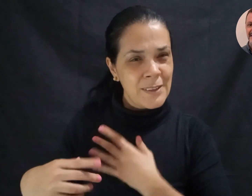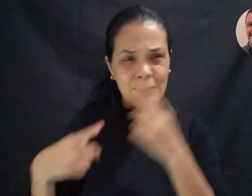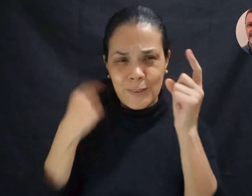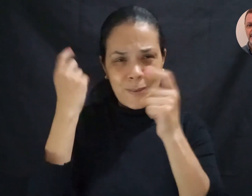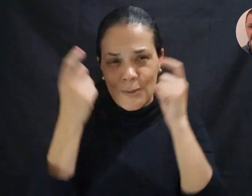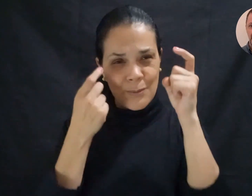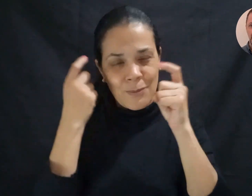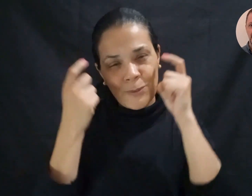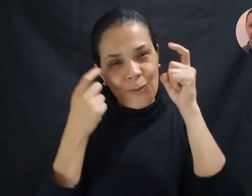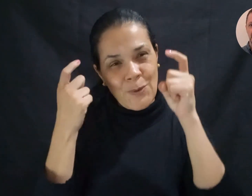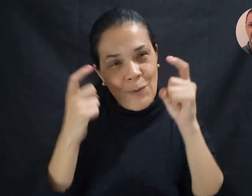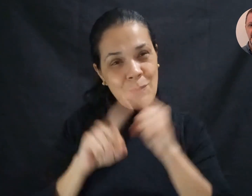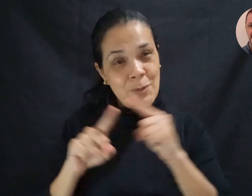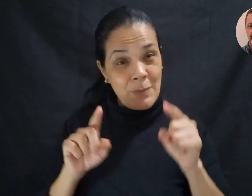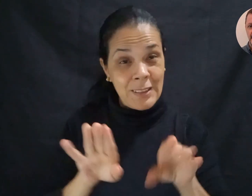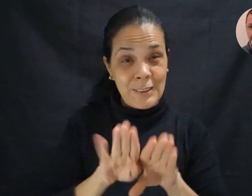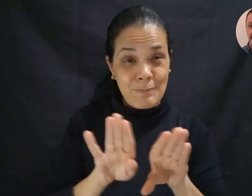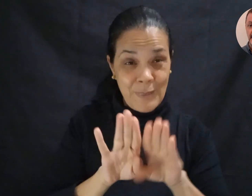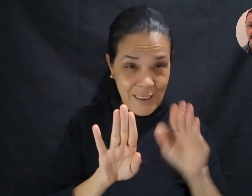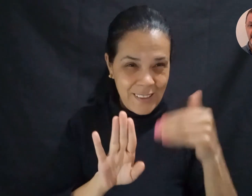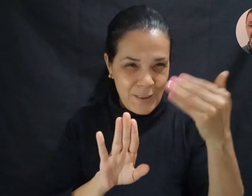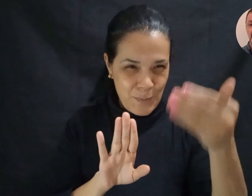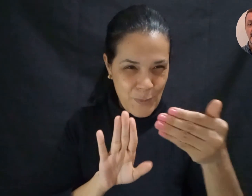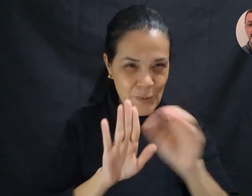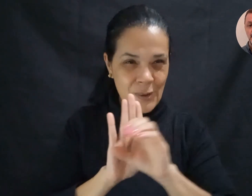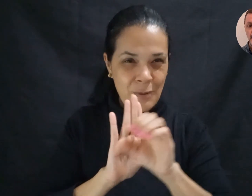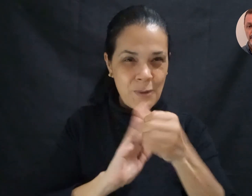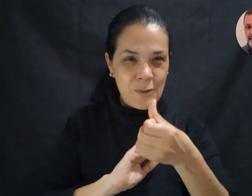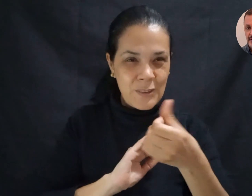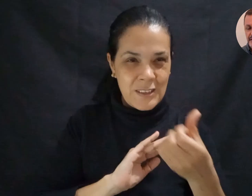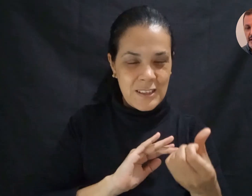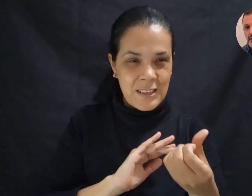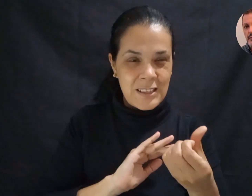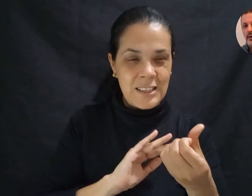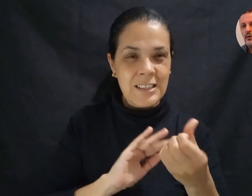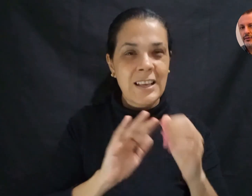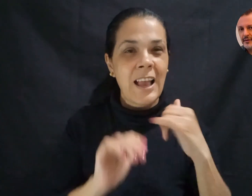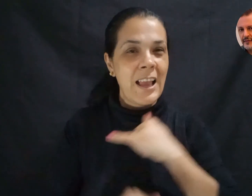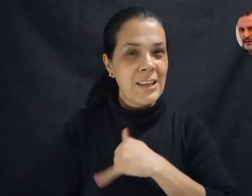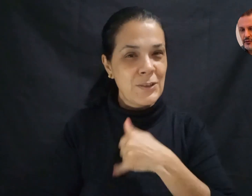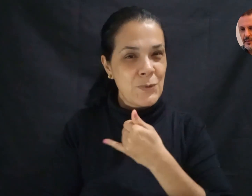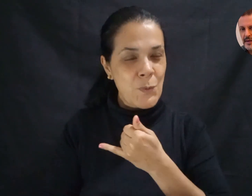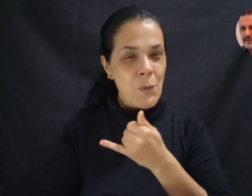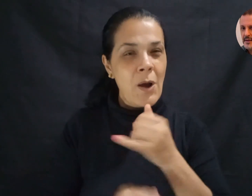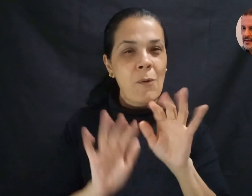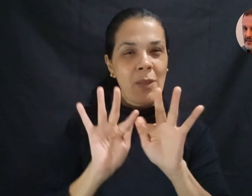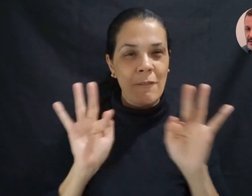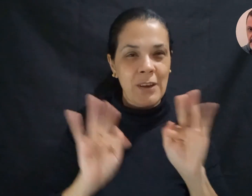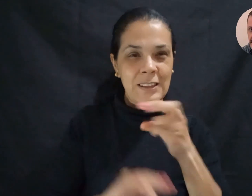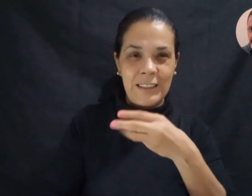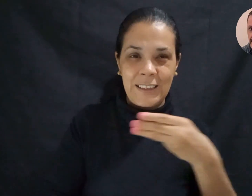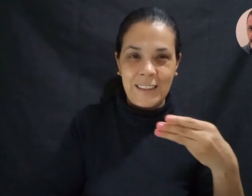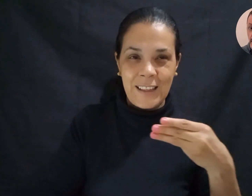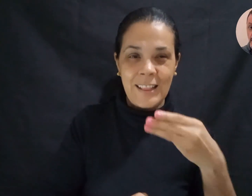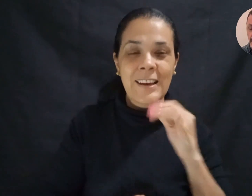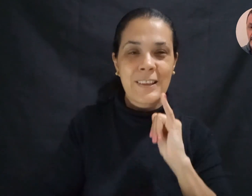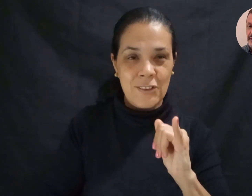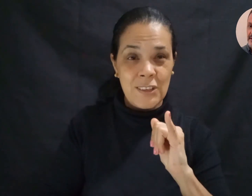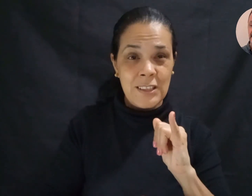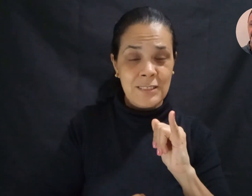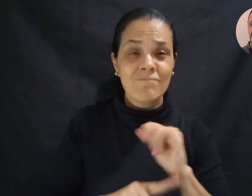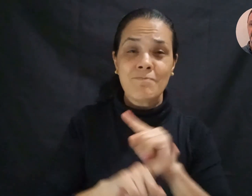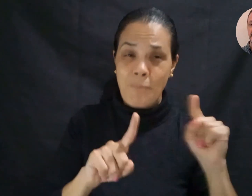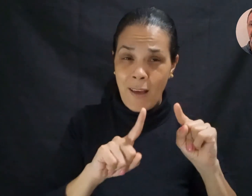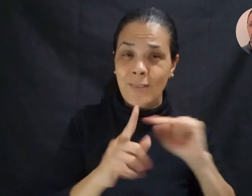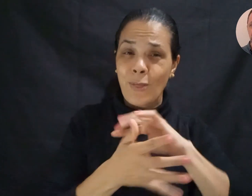mais adiante, no capítulo 16, verso 33, João vai registrar uma outra fala do Mestre, que é a seguinte: no mundo